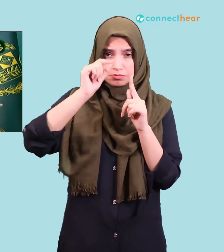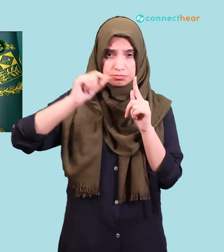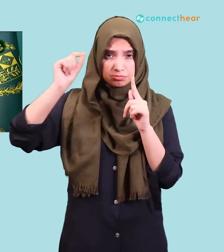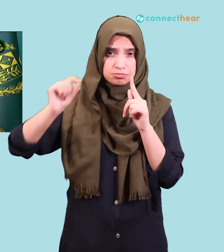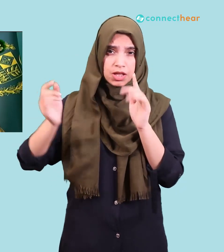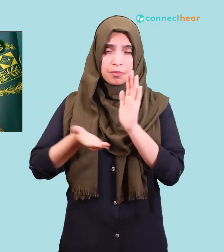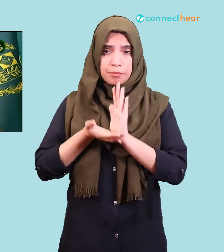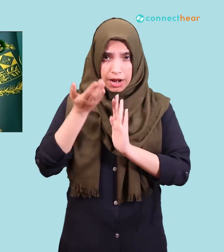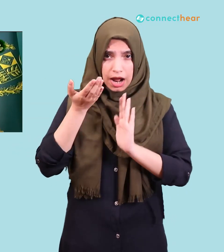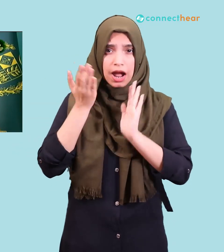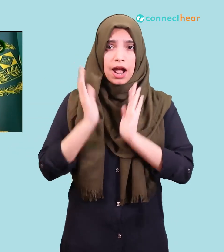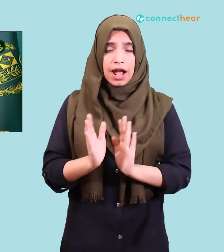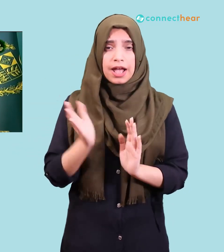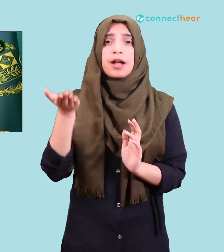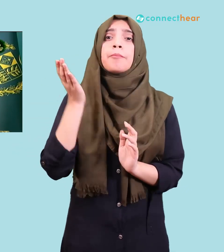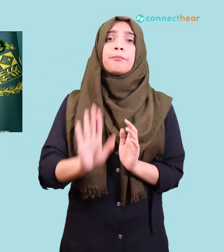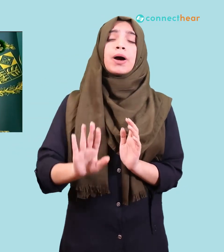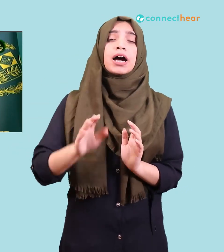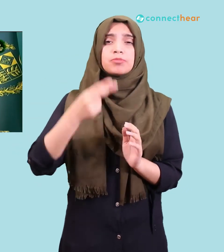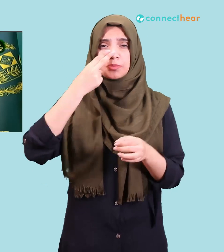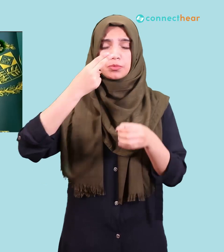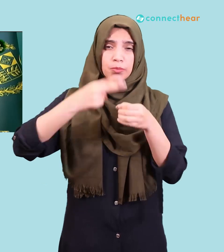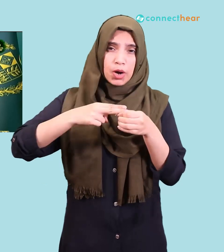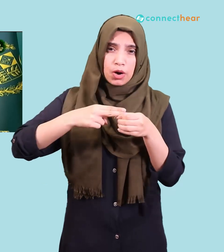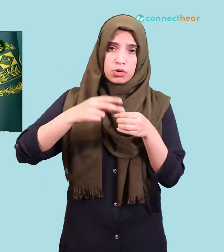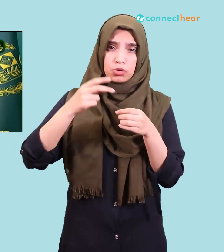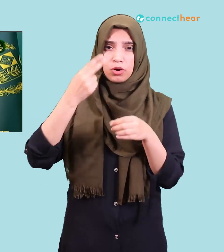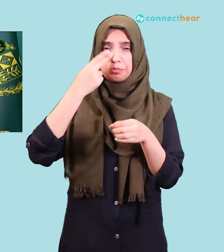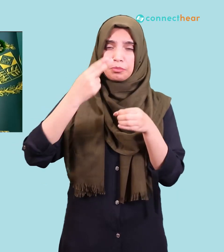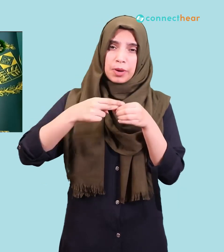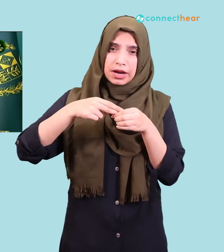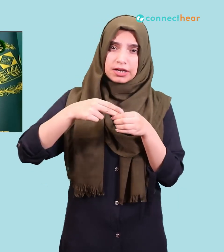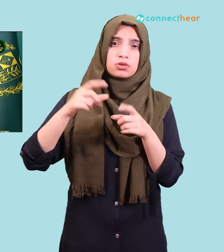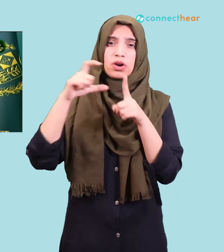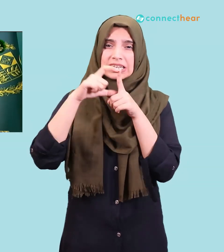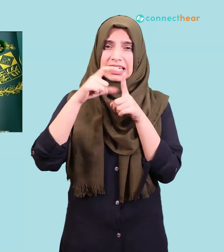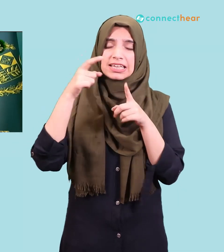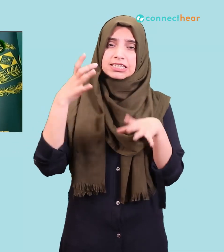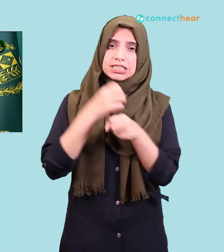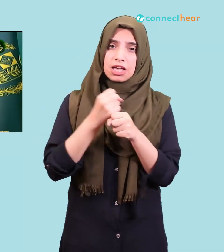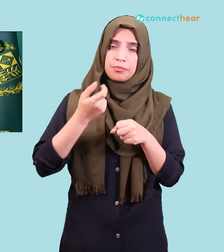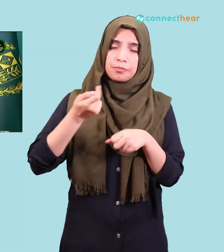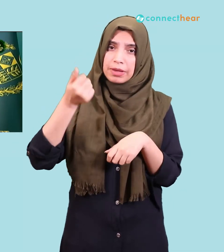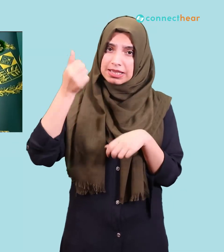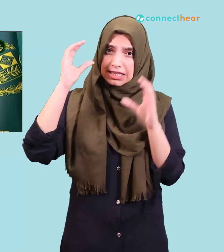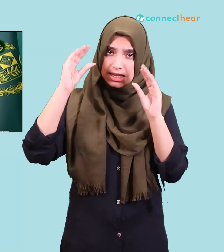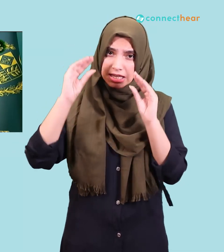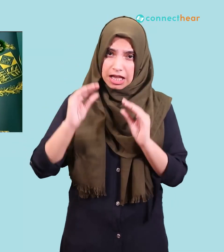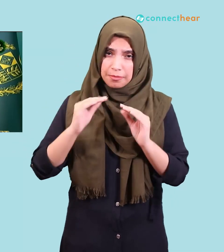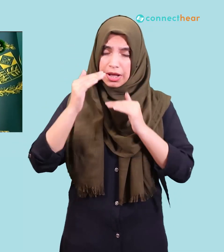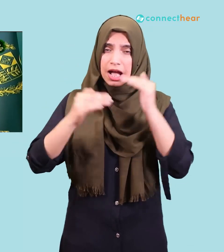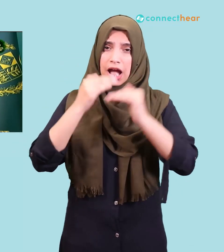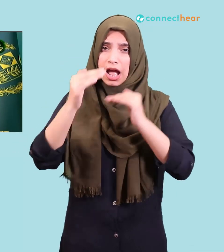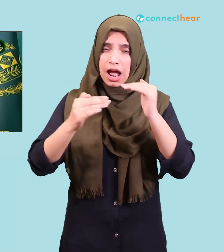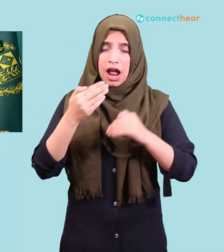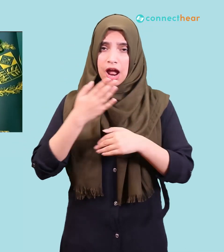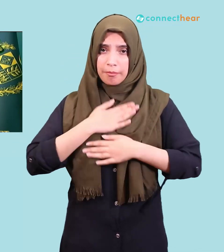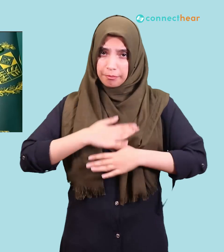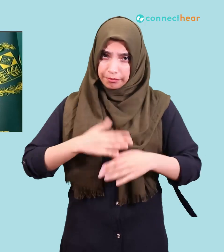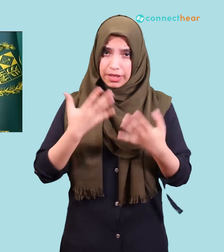اور ڈیزل سستا کیا ہے. باہر کی جو چیزیں ہم منگواتے ہیں وہ سستی ہونی شروع ہو گئی ہیں. جب ہم فرانس